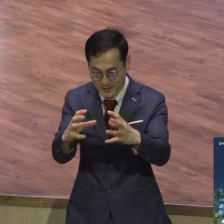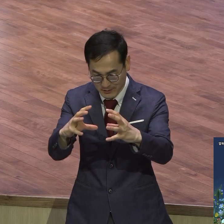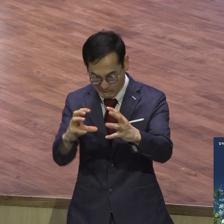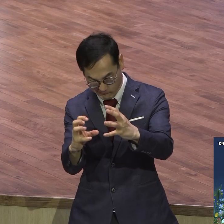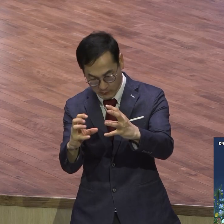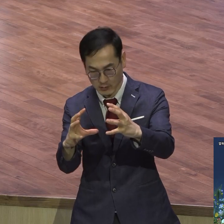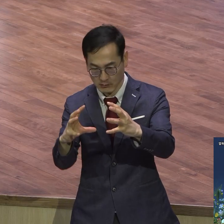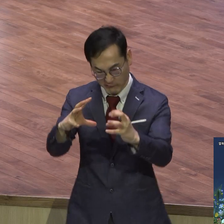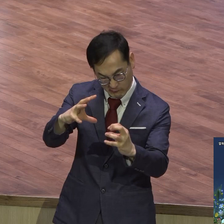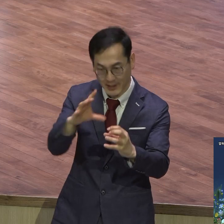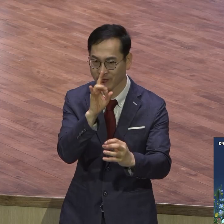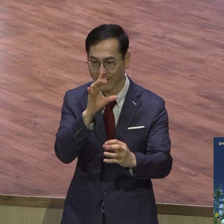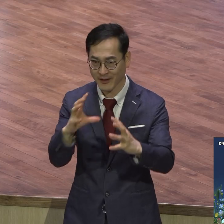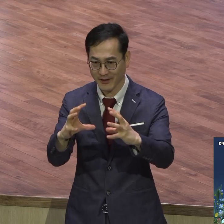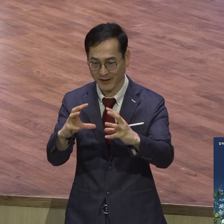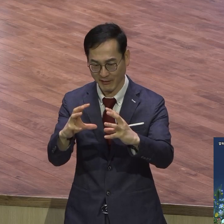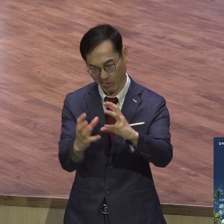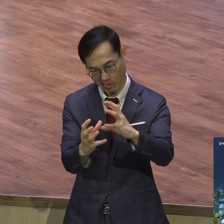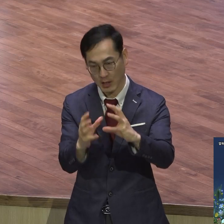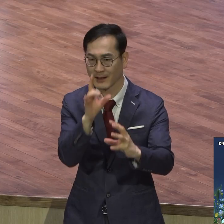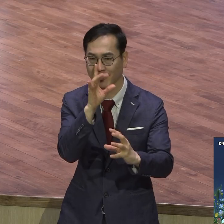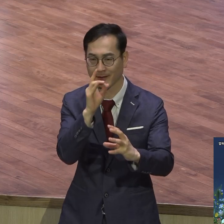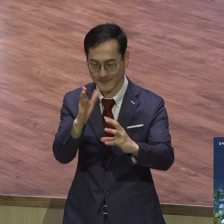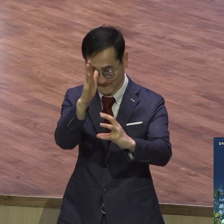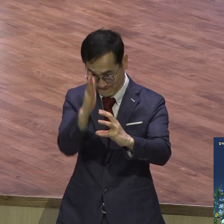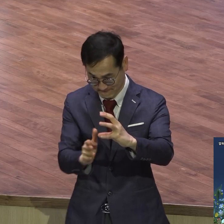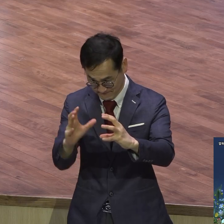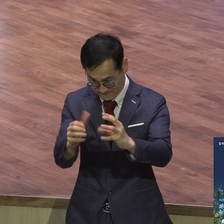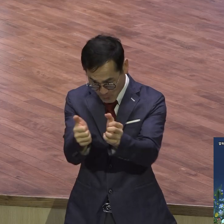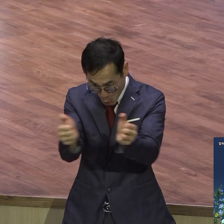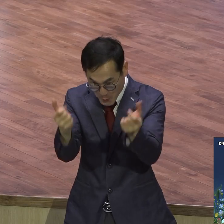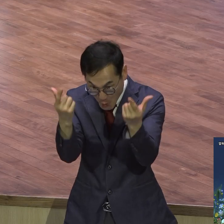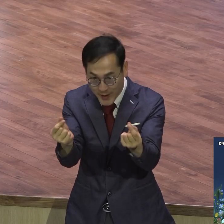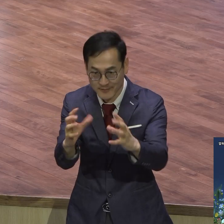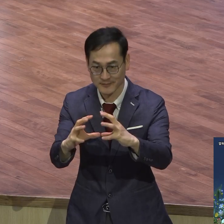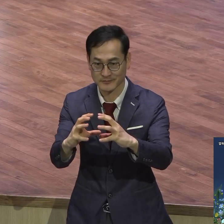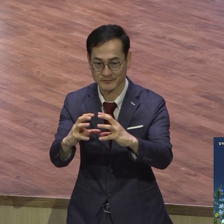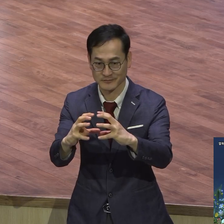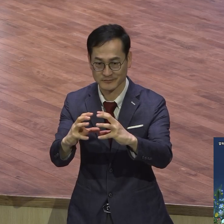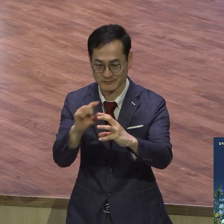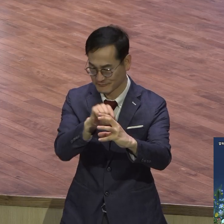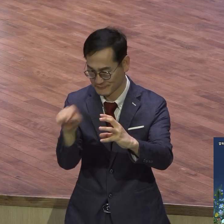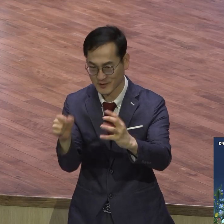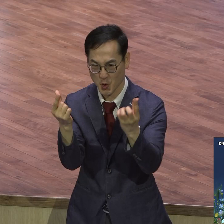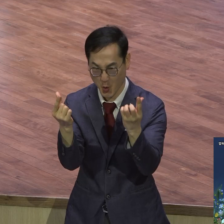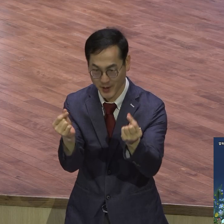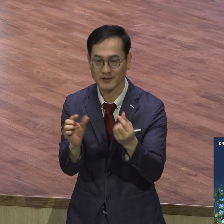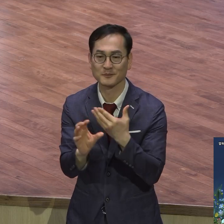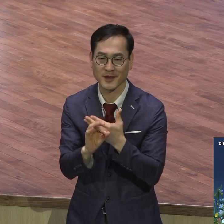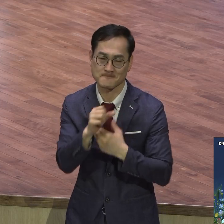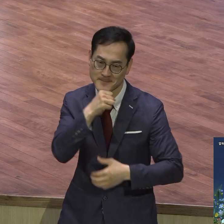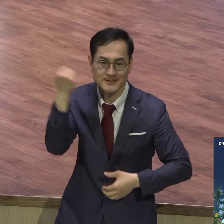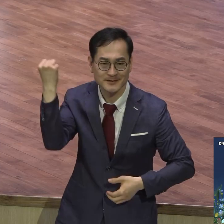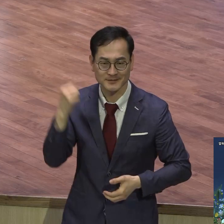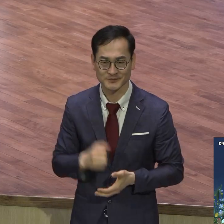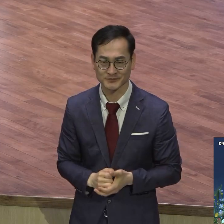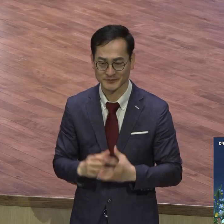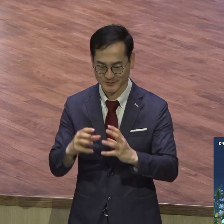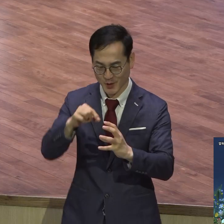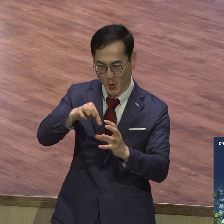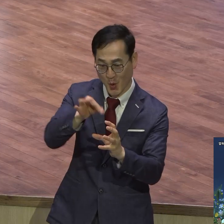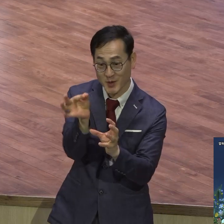흉터했다든가 틀어진 것은 맛이 없어요. 그러니까 대칭이 잘 이루어지는 이것이 맛있다. 꼭지